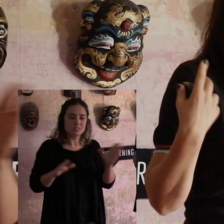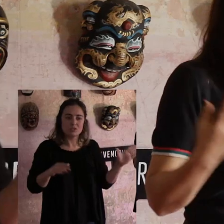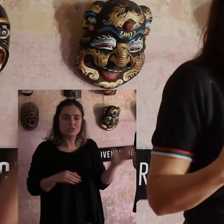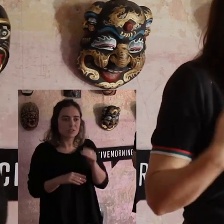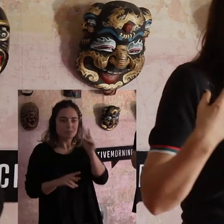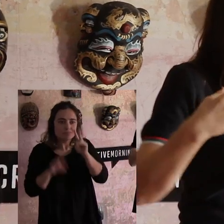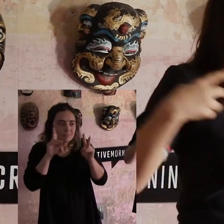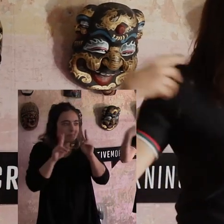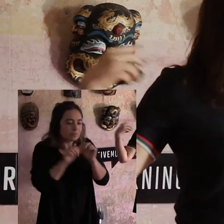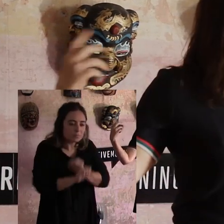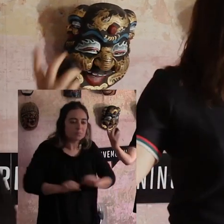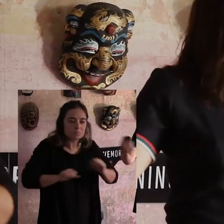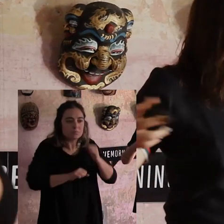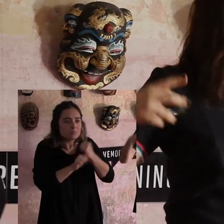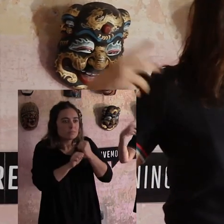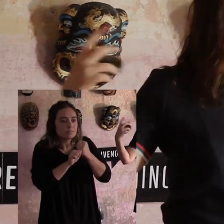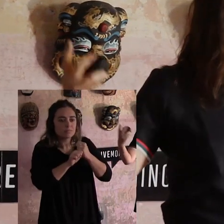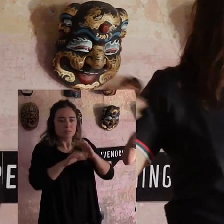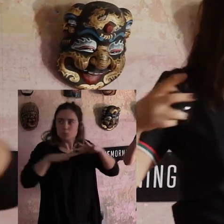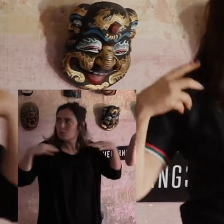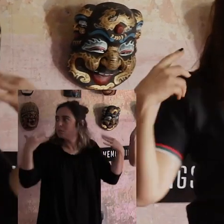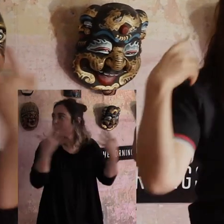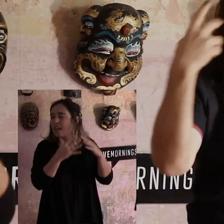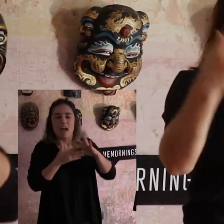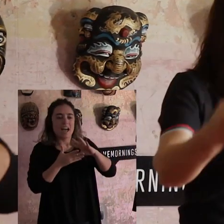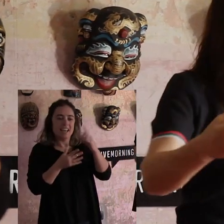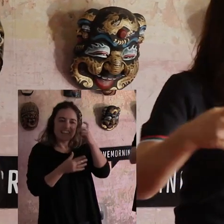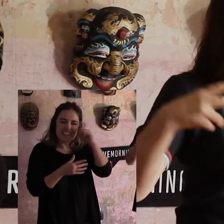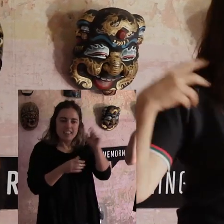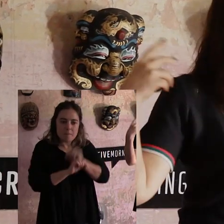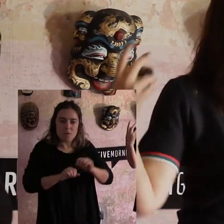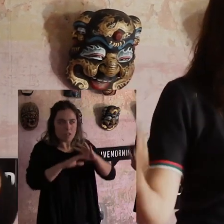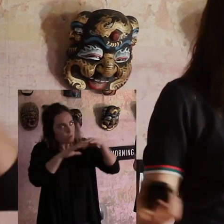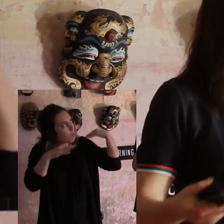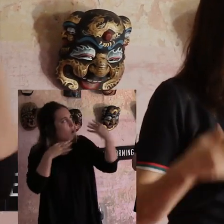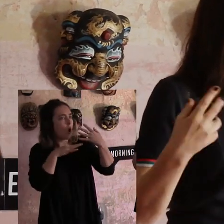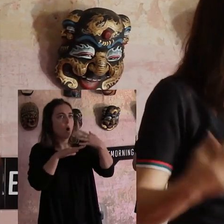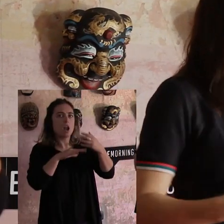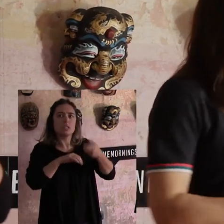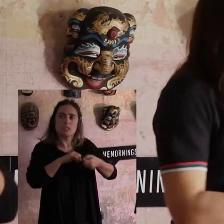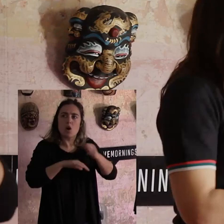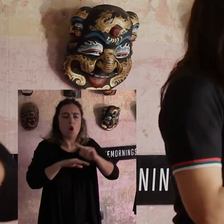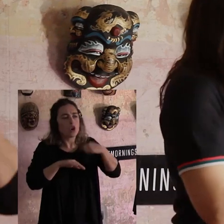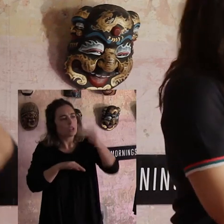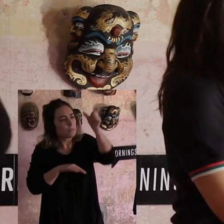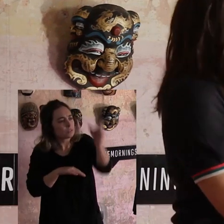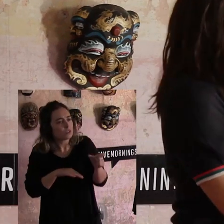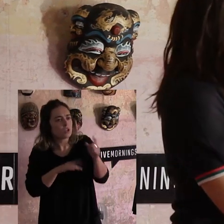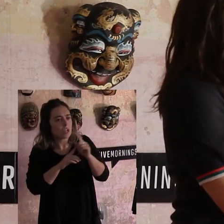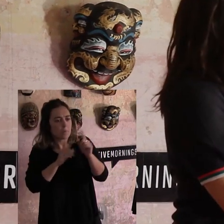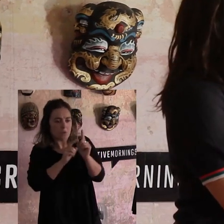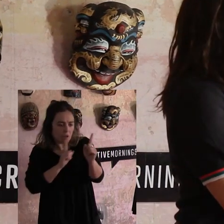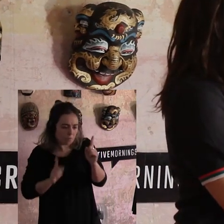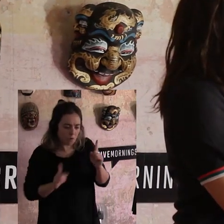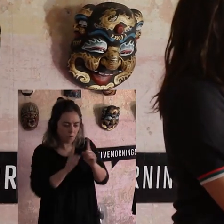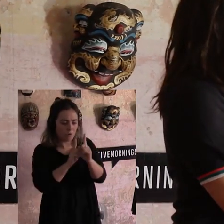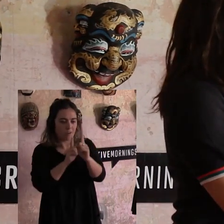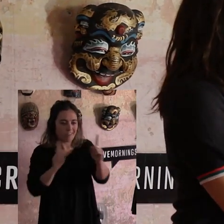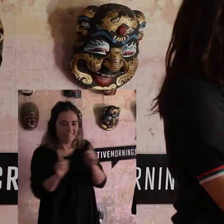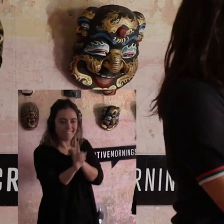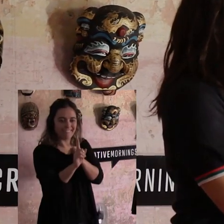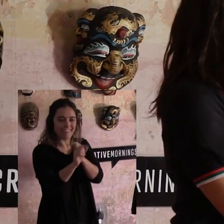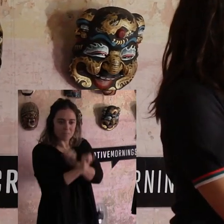lo que trabajo y desarrollo, el 360, el todo eso, mirar, ponerse el zapato del otro, o sea, estar en eso me parece que es